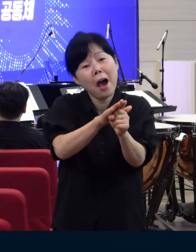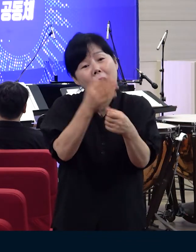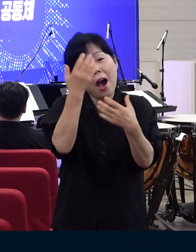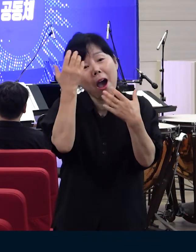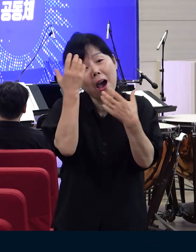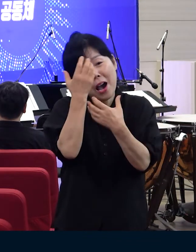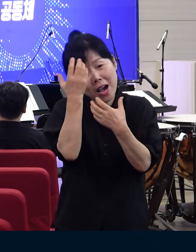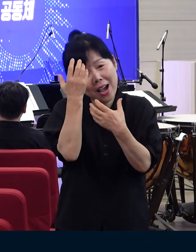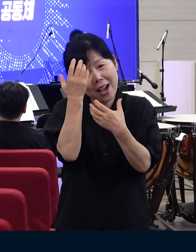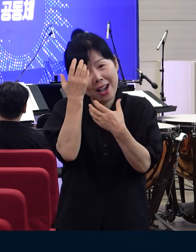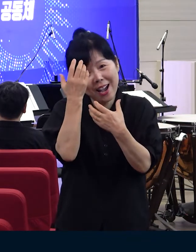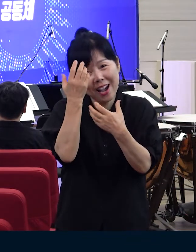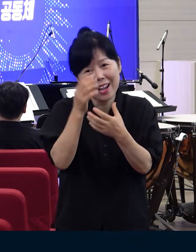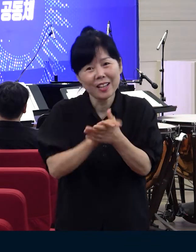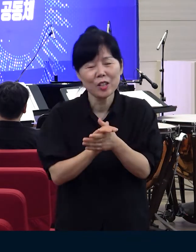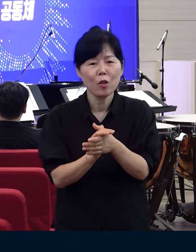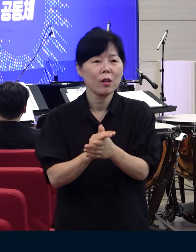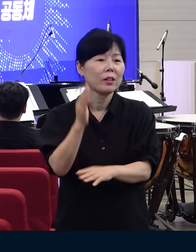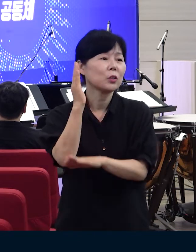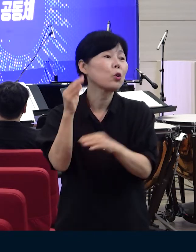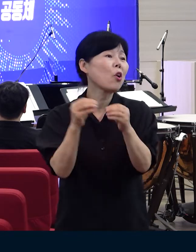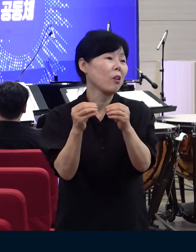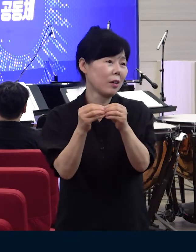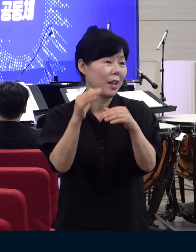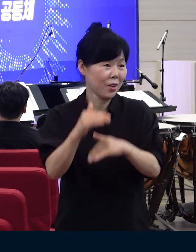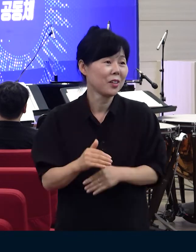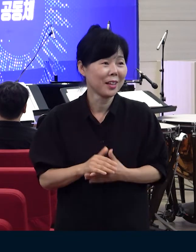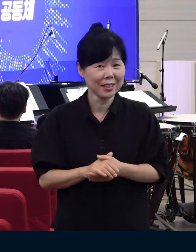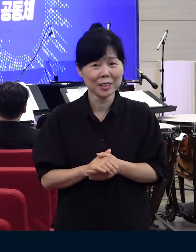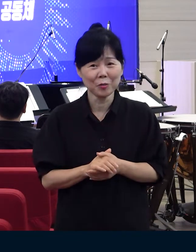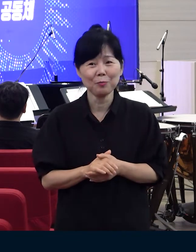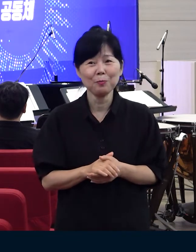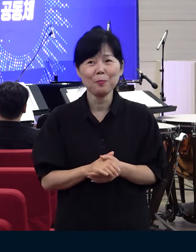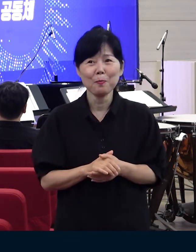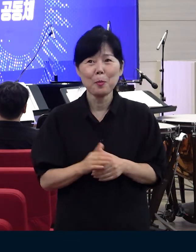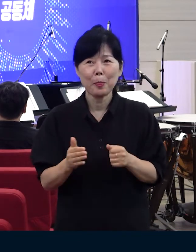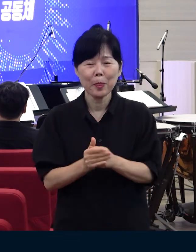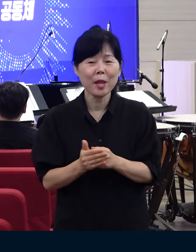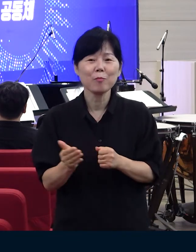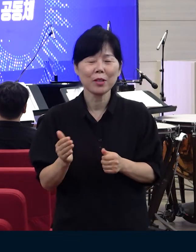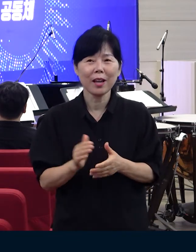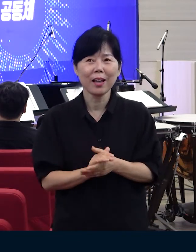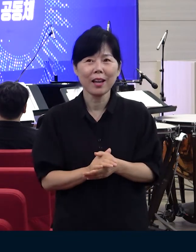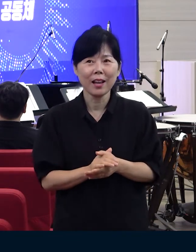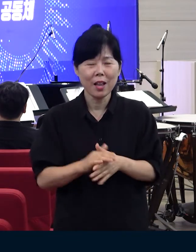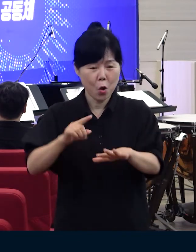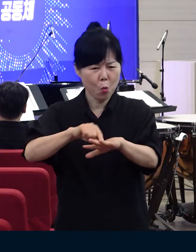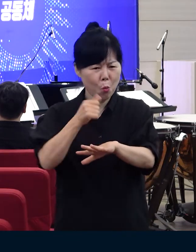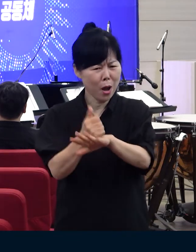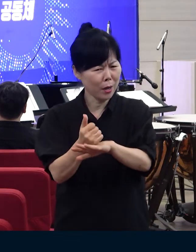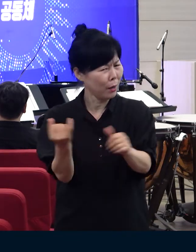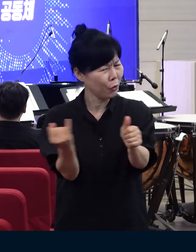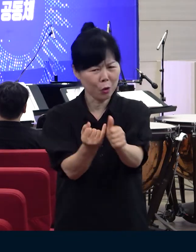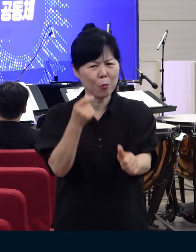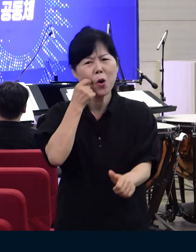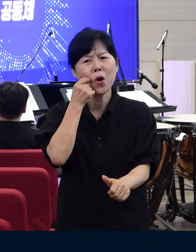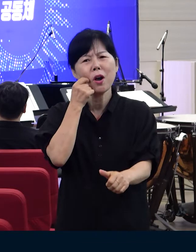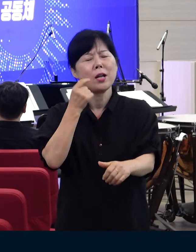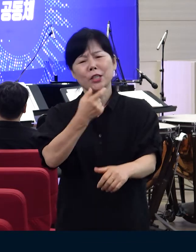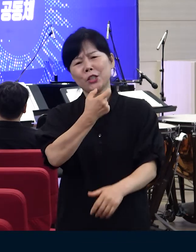소설이라니까요. 그래서 아브라함과 사랑에 빠져가지고, 그래서 말이죠, 도저히 자기가 왕한테 시집가면 안 되잖아요.